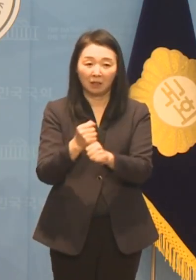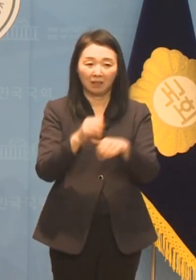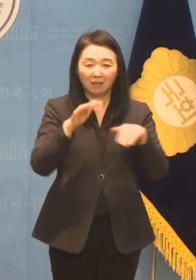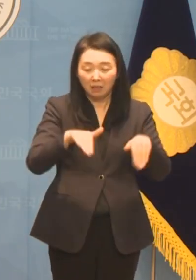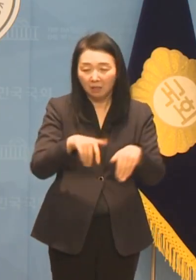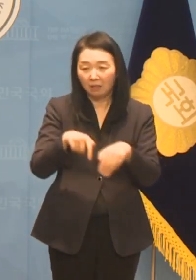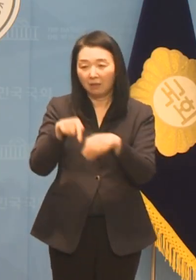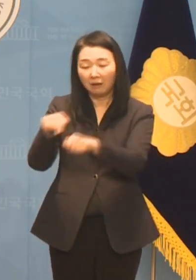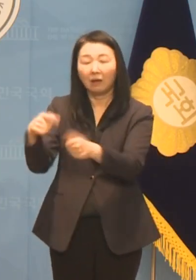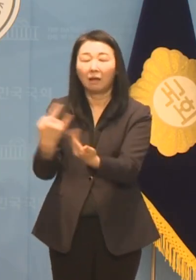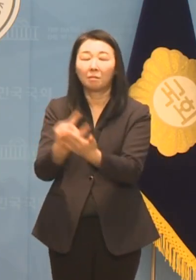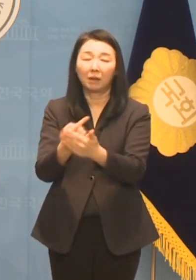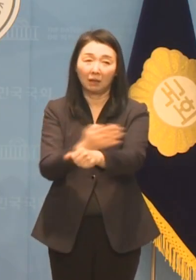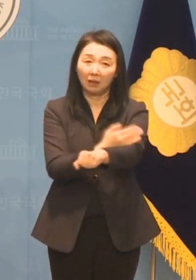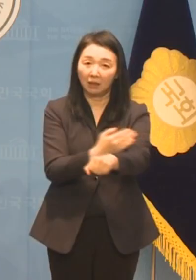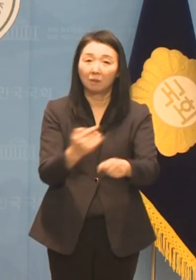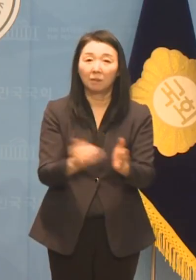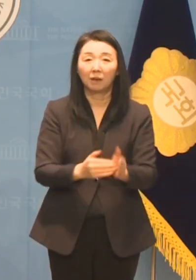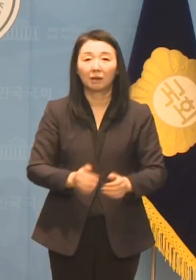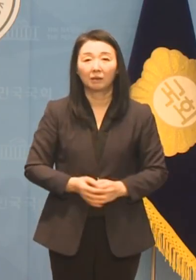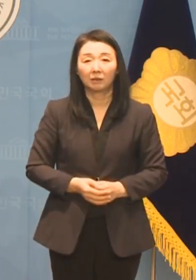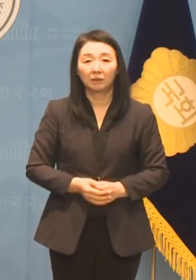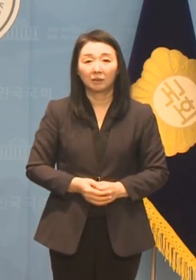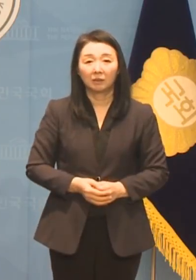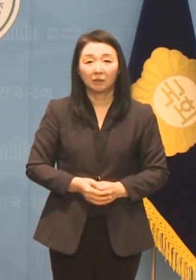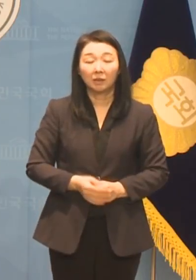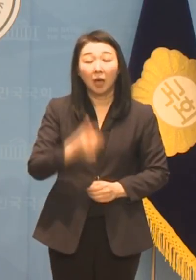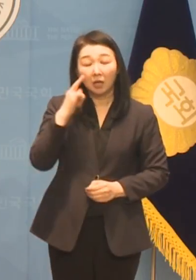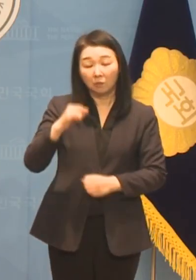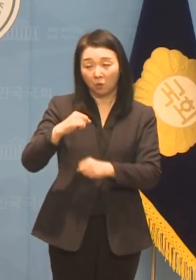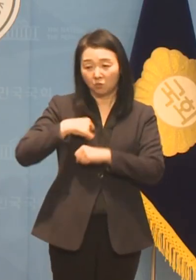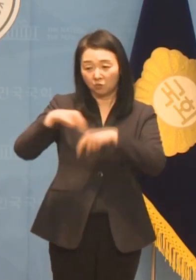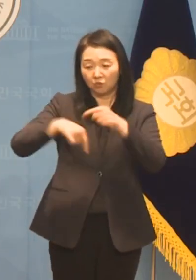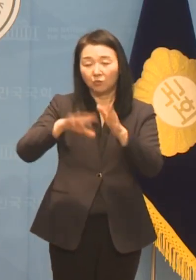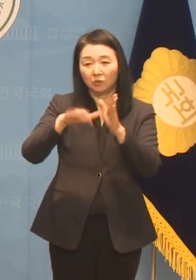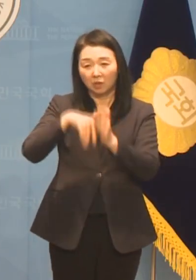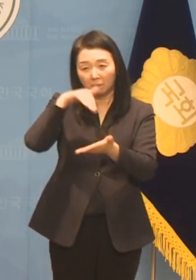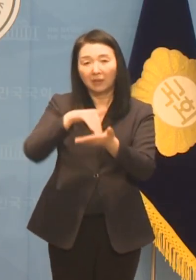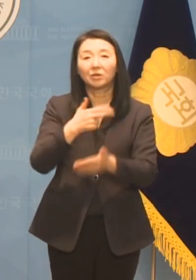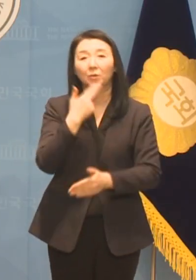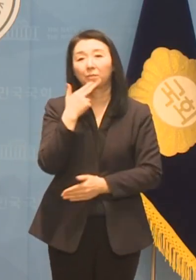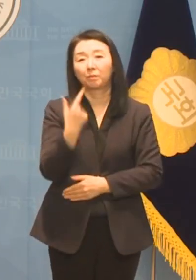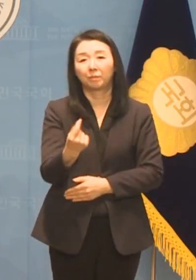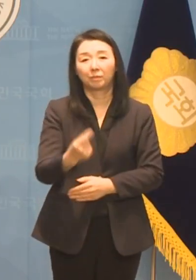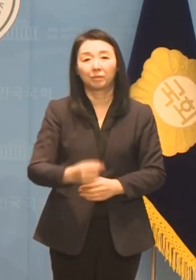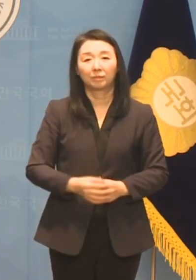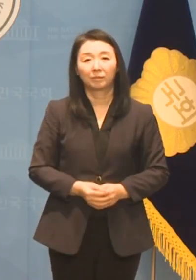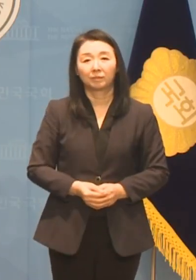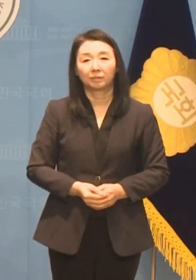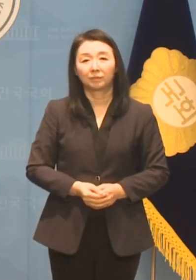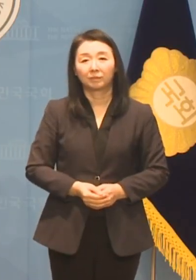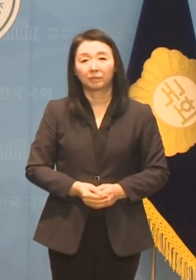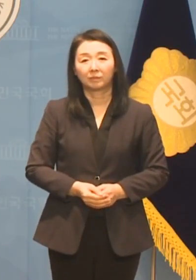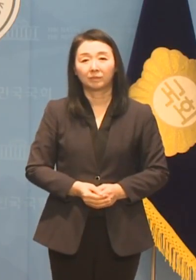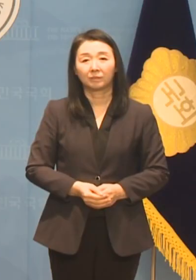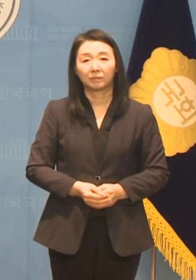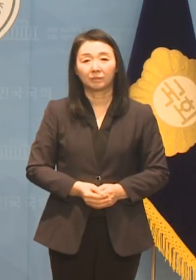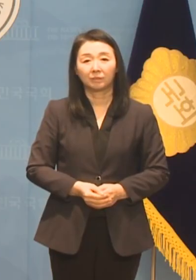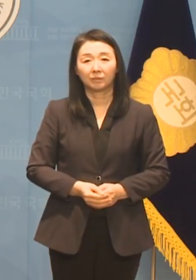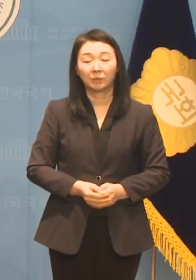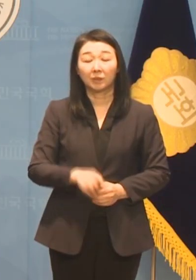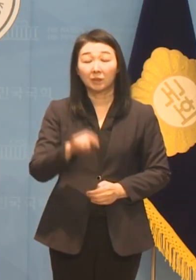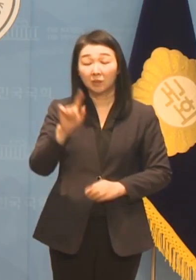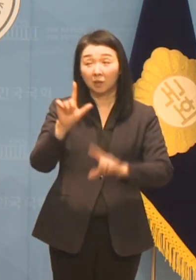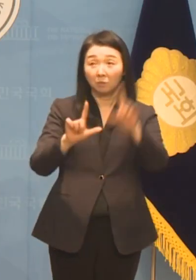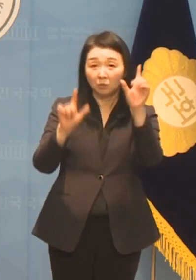했습니다. 이는 일본이 제국주의적 과거를 반성하지 않는다는 입장의 표현입니다. 이러한